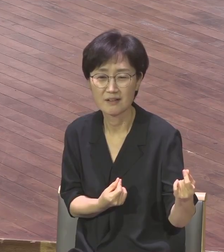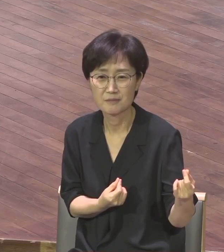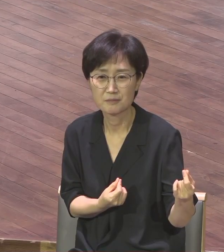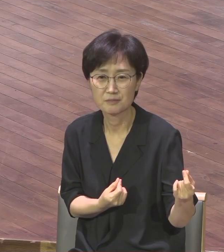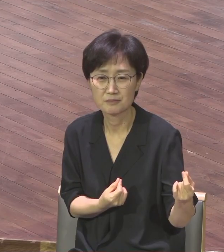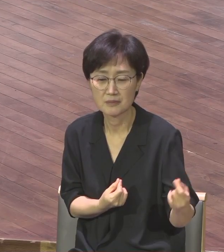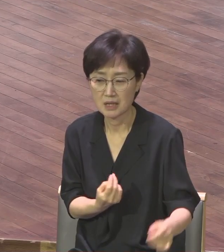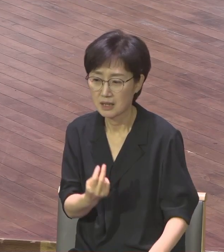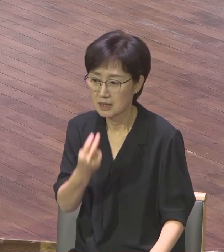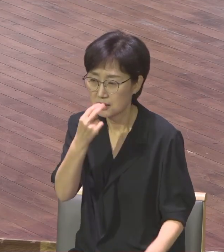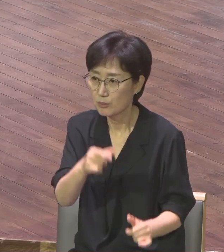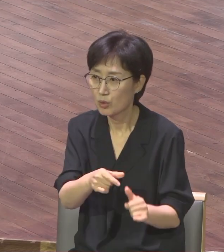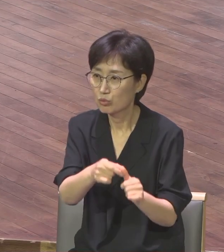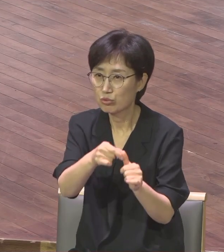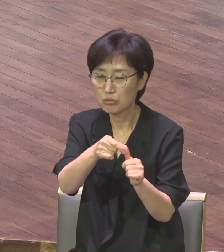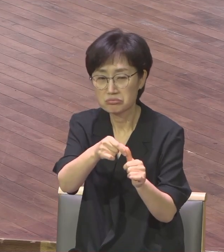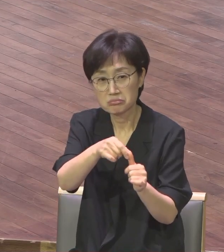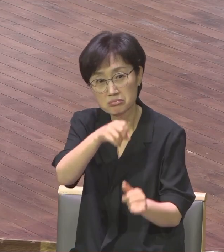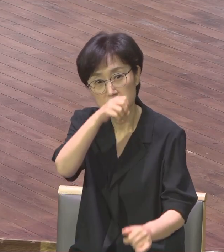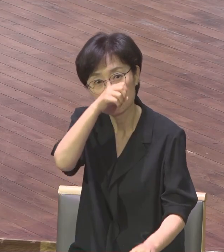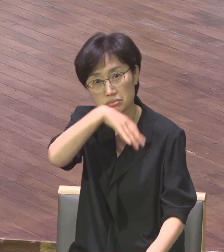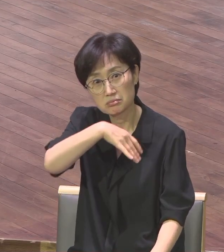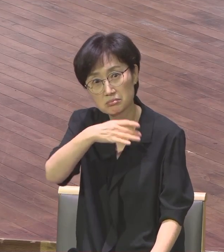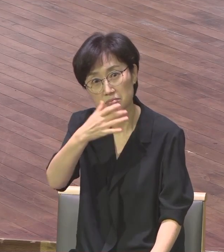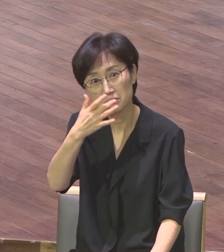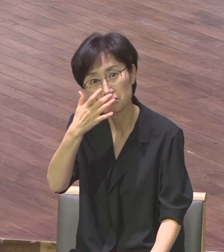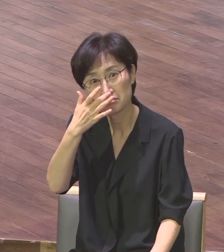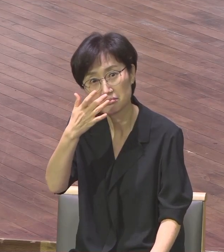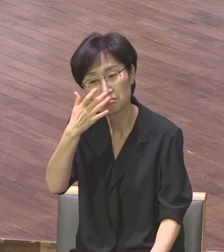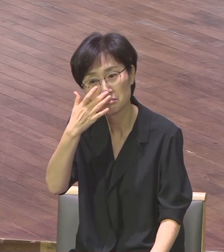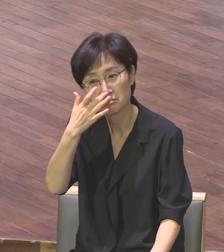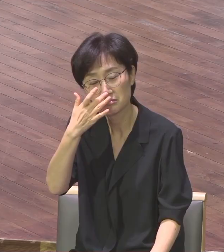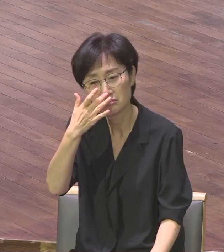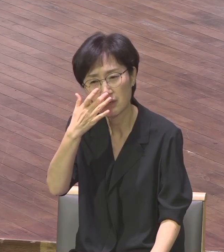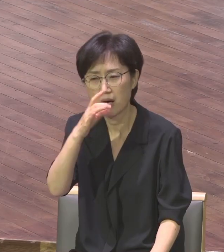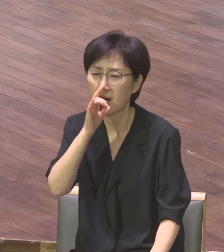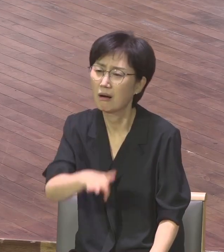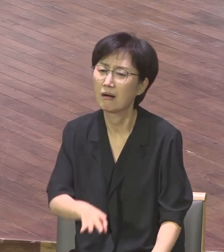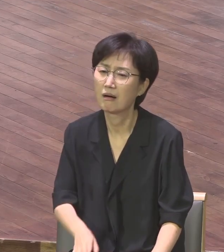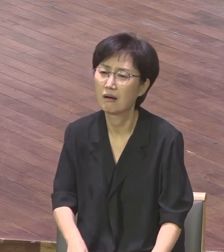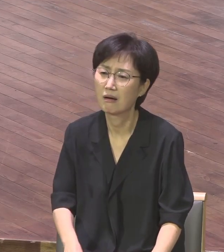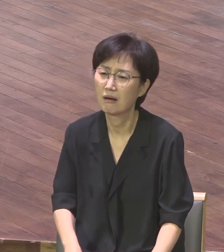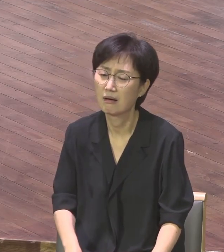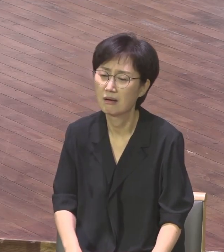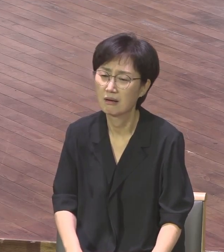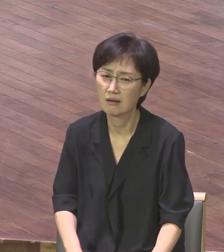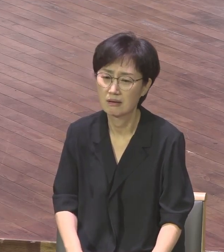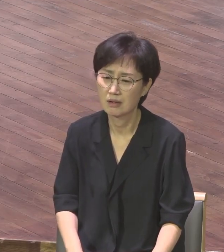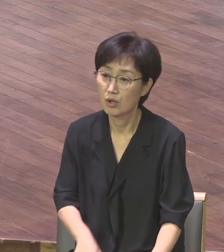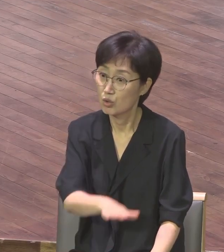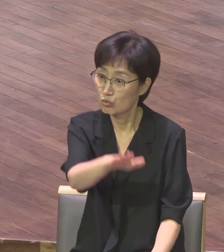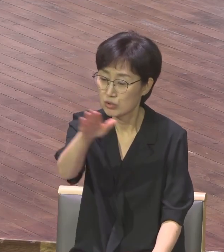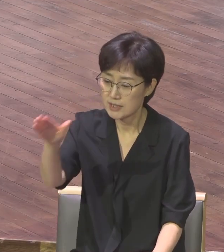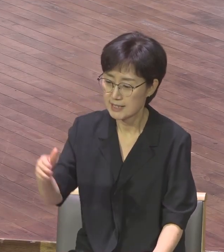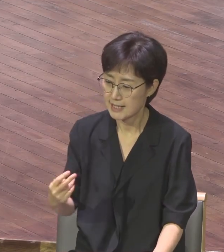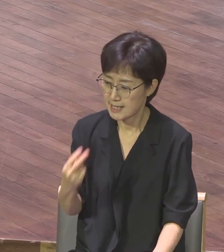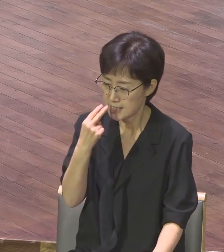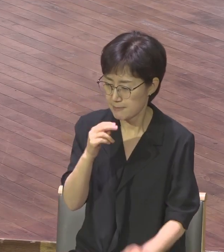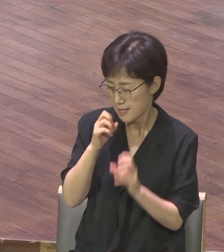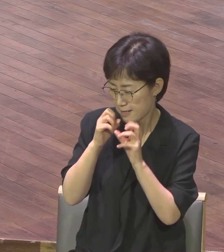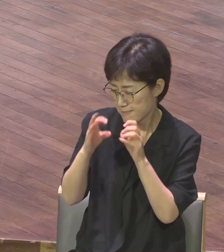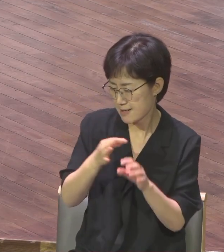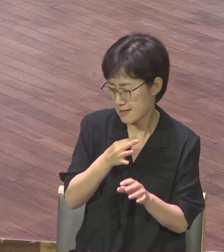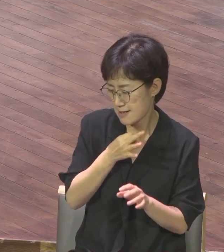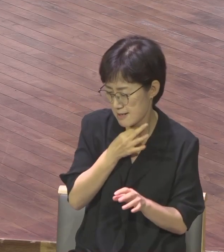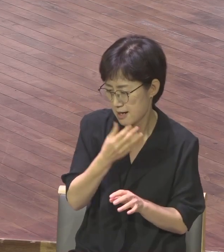전혀 생명 구원에 대한 도전, 다른 사람의 복음에 영향력 입히는 삶, 수많은 사람을